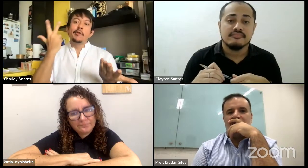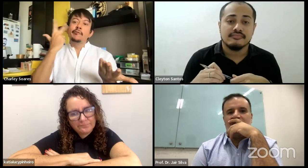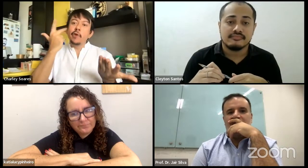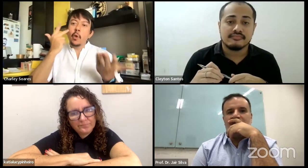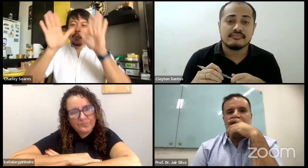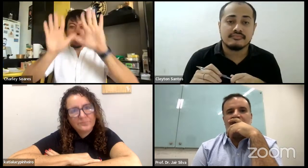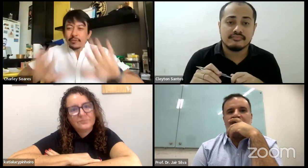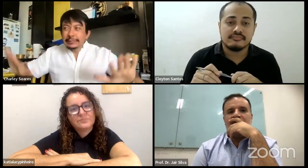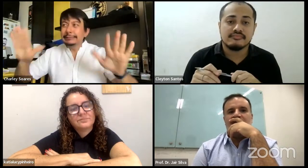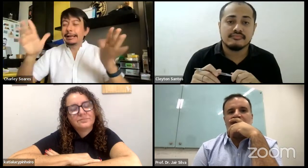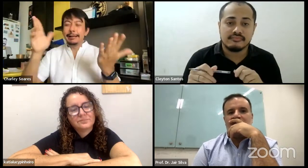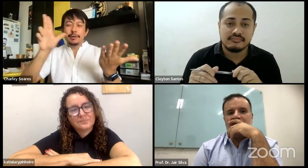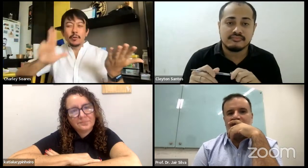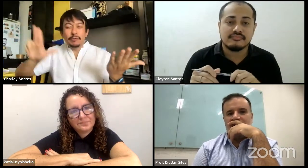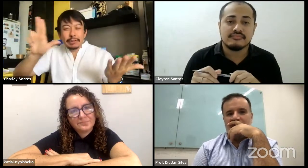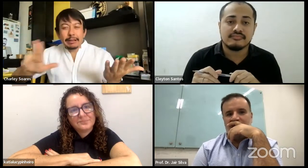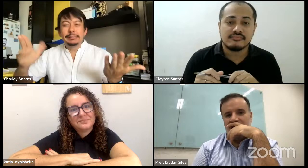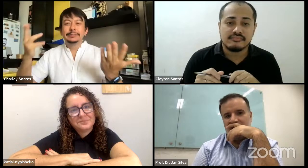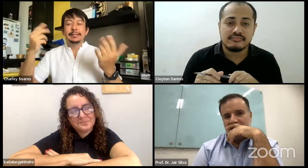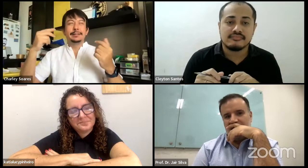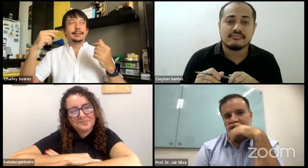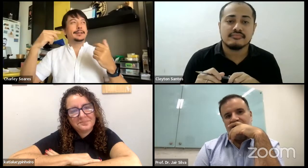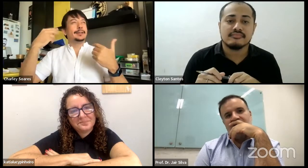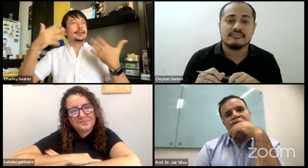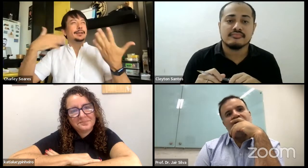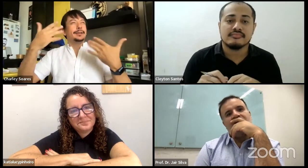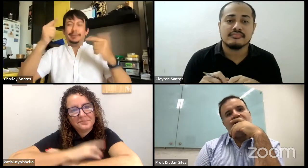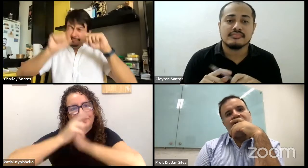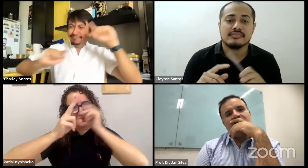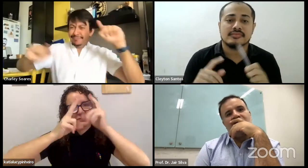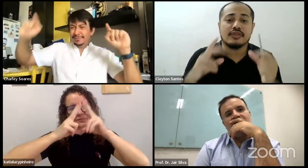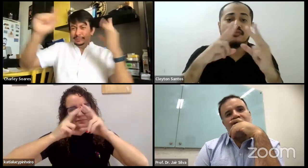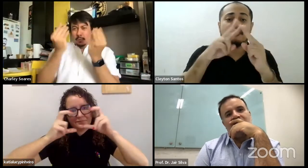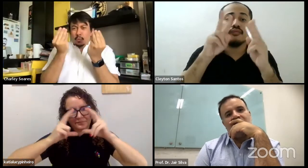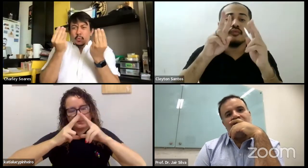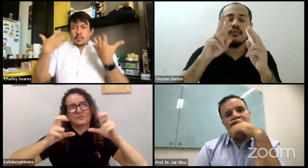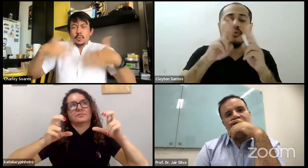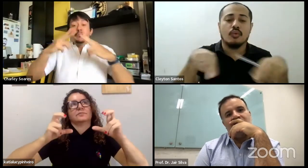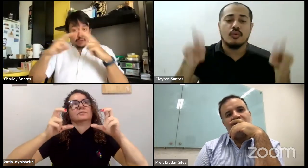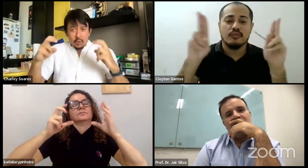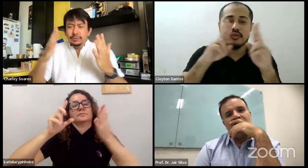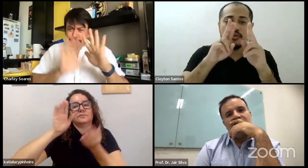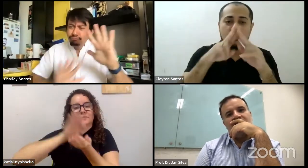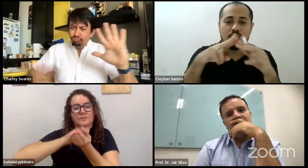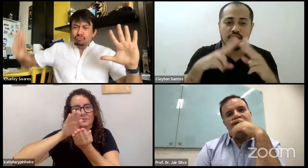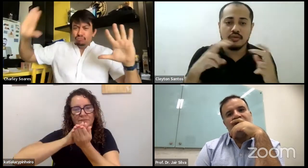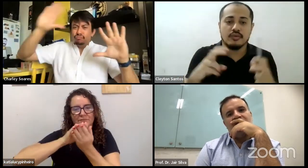por ter falado sobre esse tema, demonstrado sobre isso, por ter escolhido a qual para estudar,